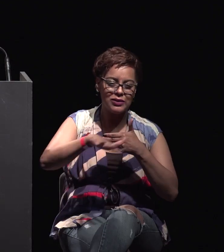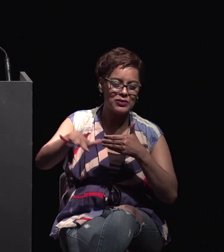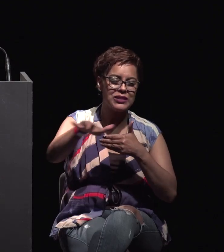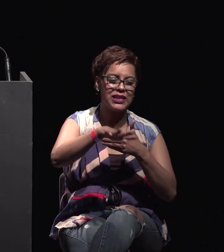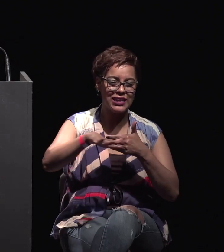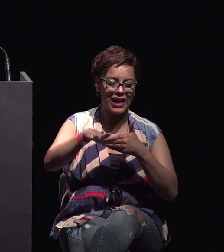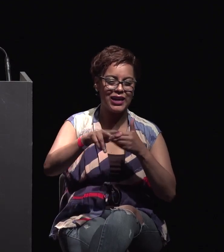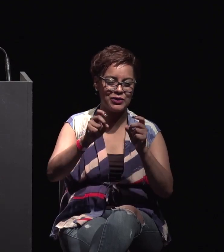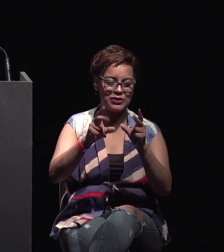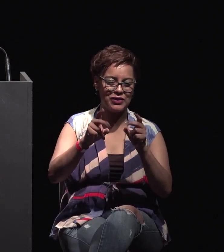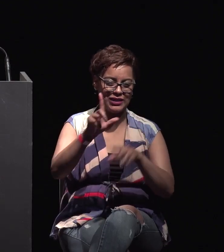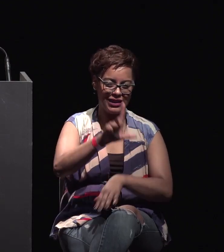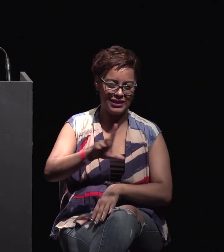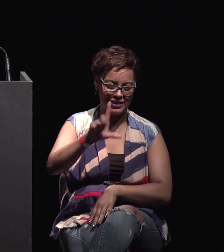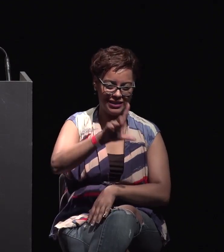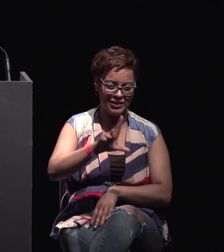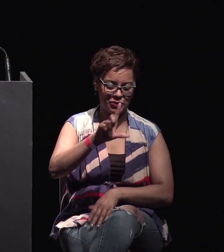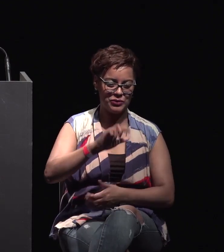cenário.